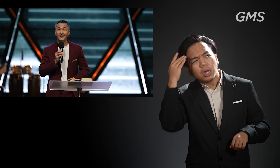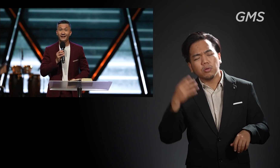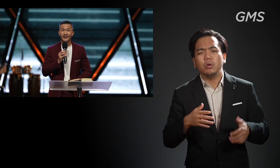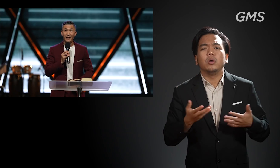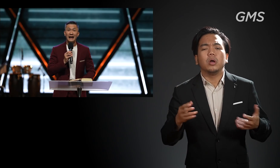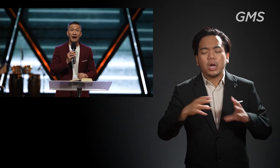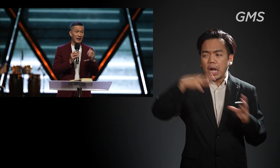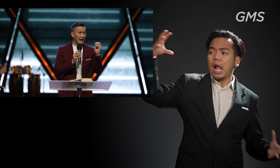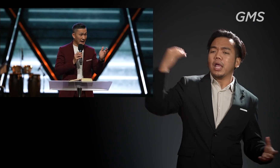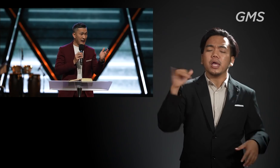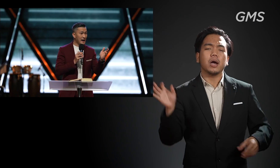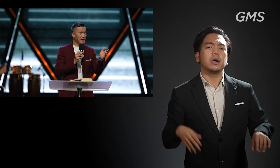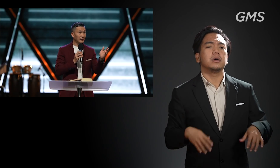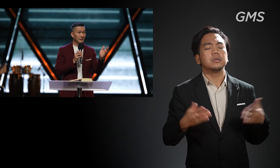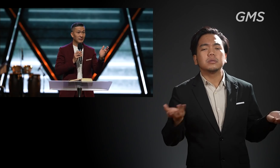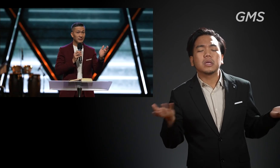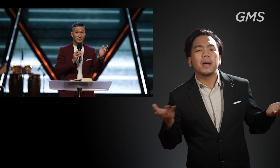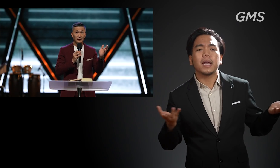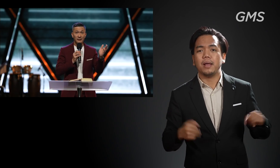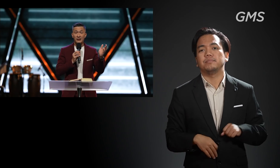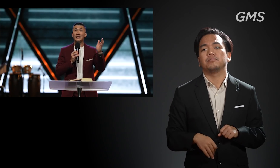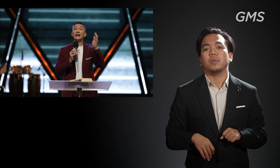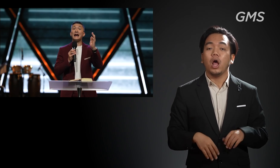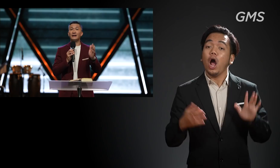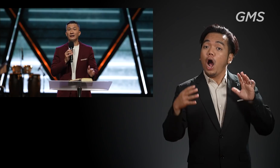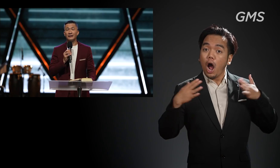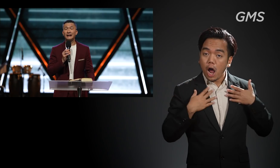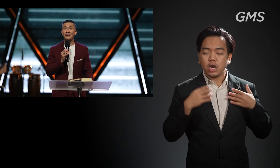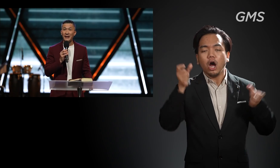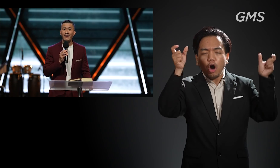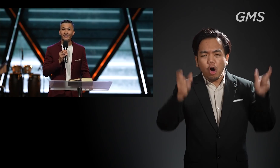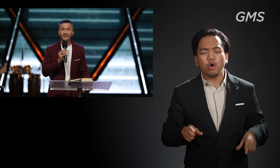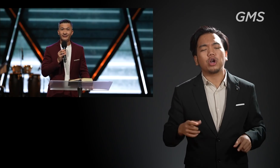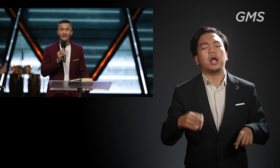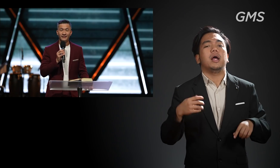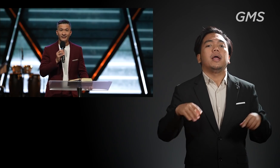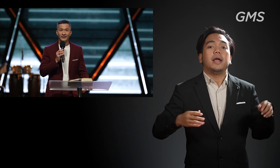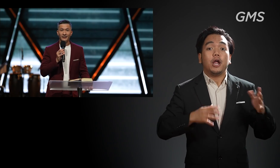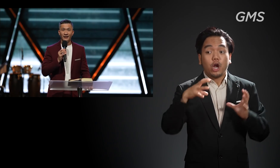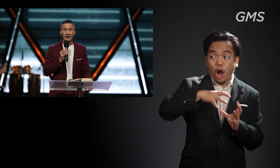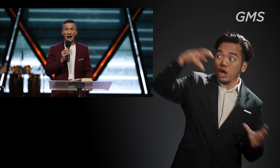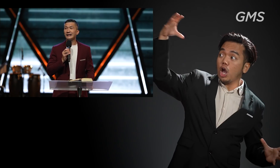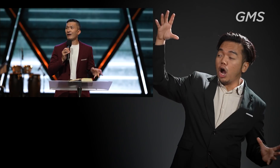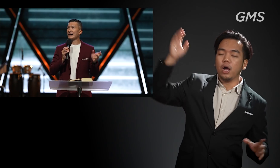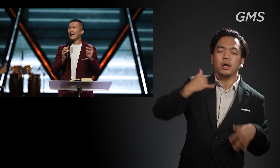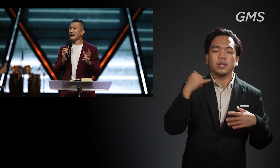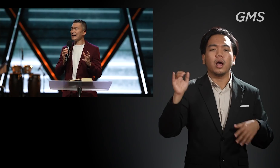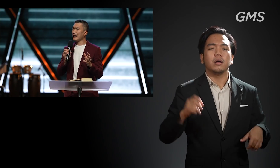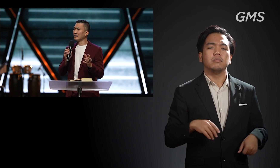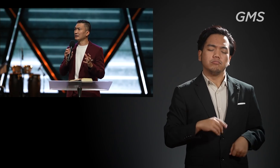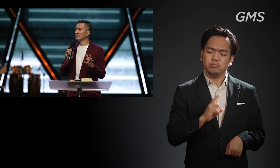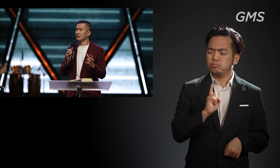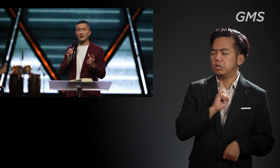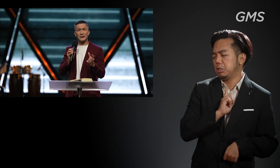tangganya. Ada orang kaya yang sendirian dan kesepian. Ada orang